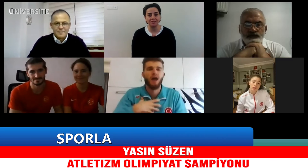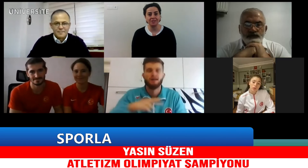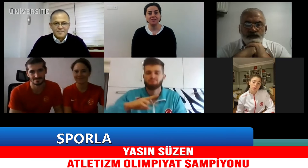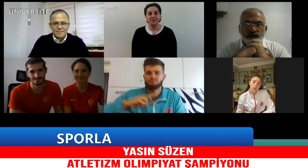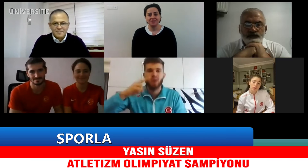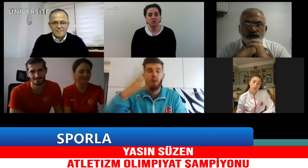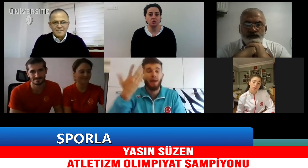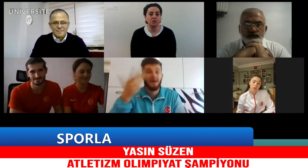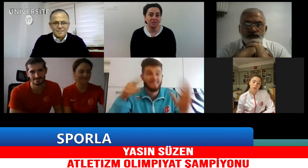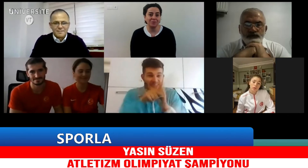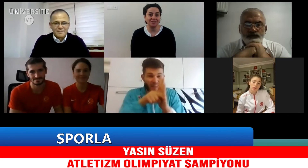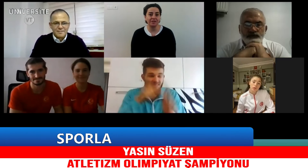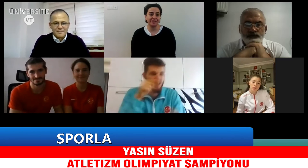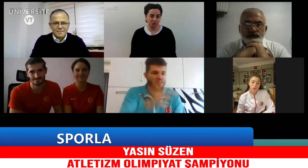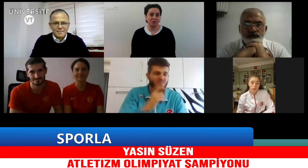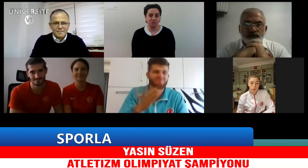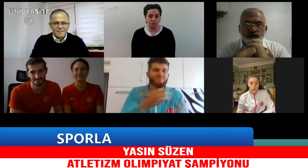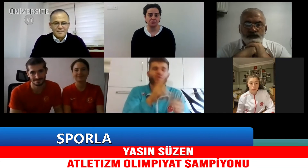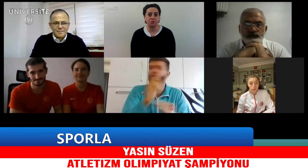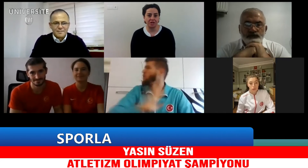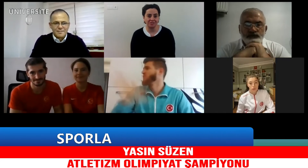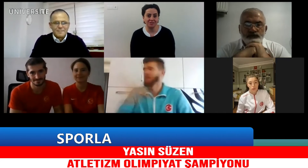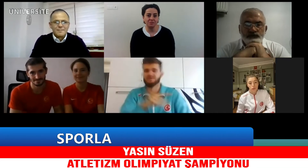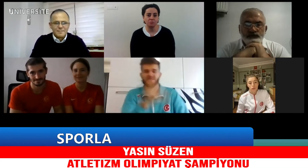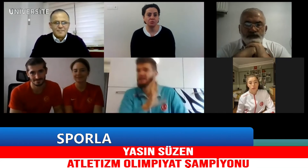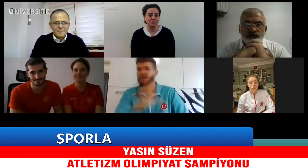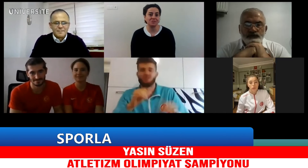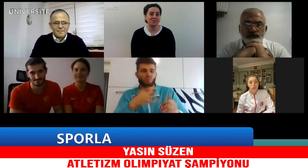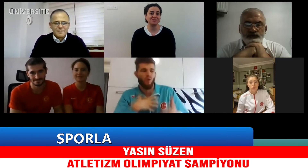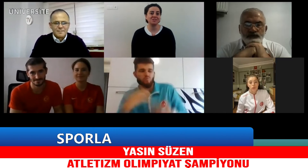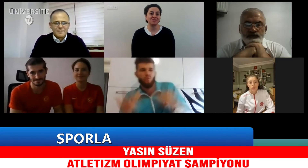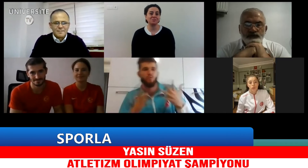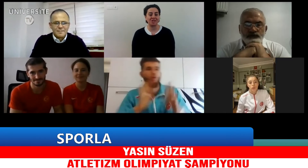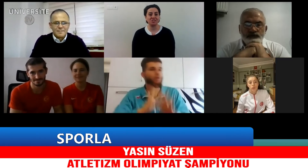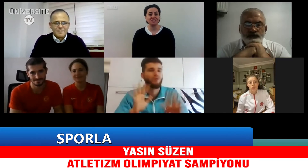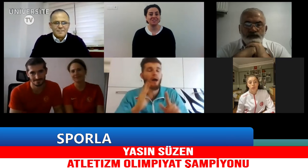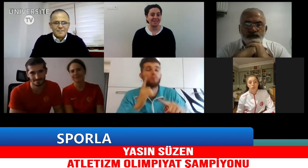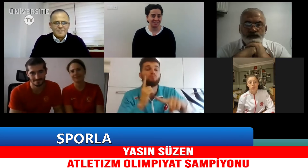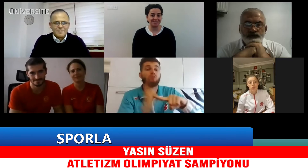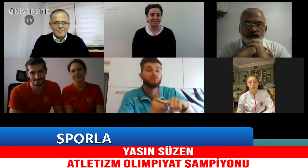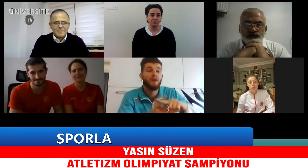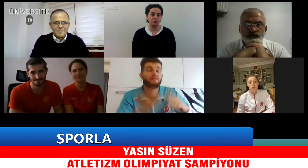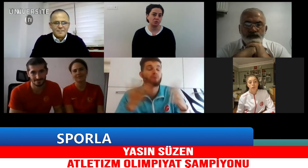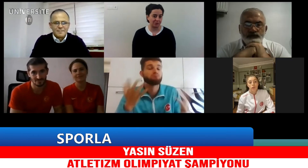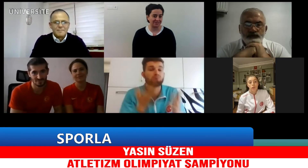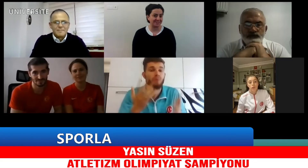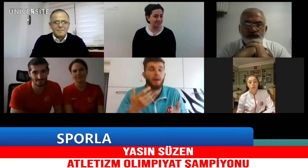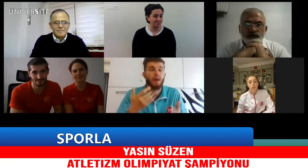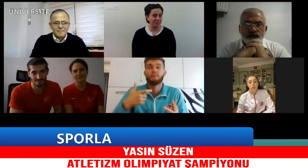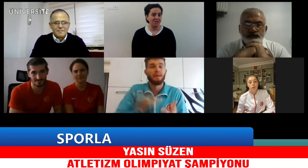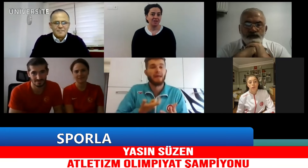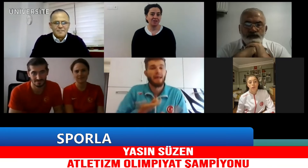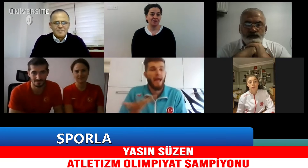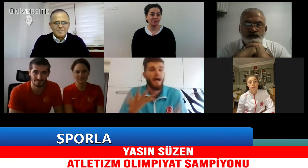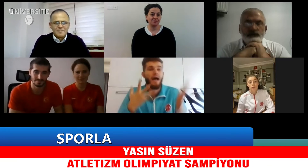Bu yüzden de yaş olarak belki daha geç başlıyoruz spor hayatına. Bu hiçbir zaman sarı gençler için geç değil. Onu söylemek